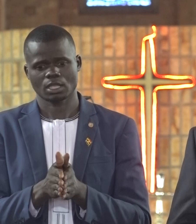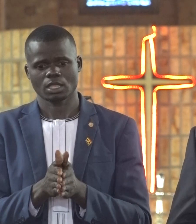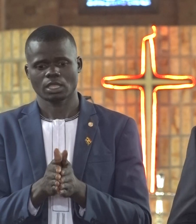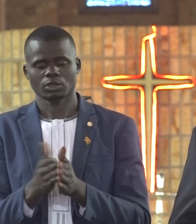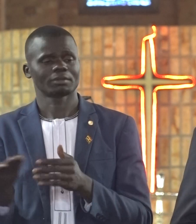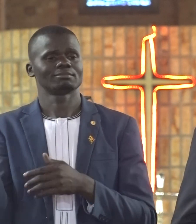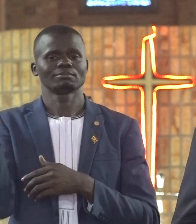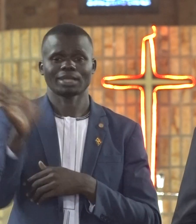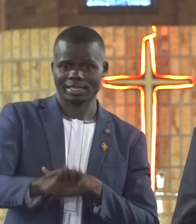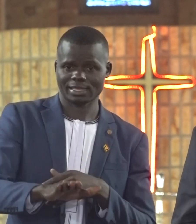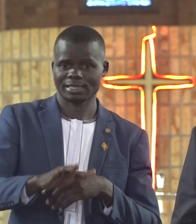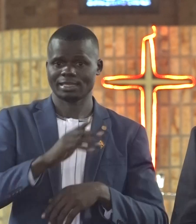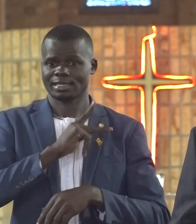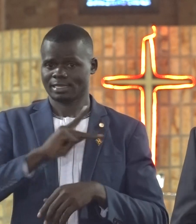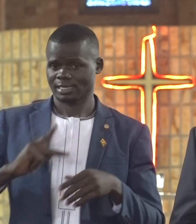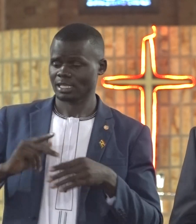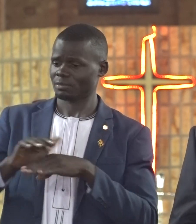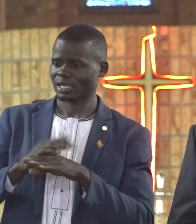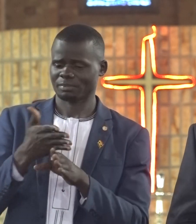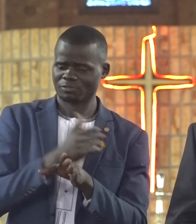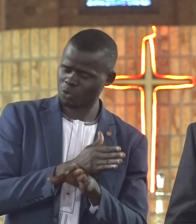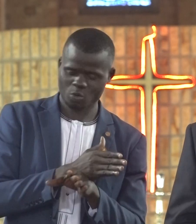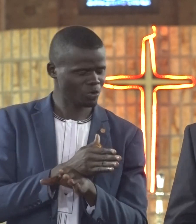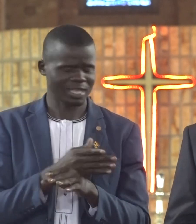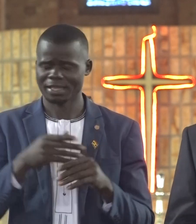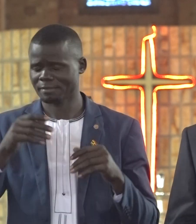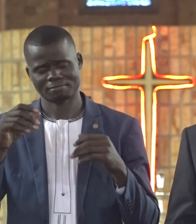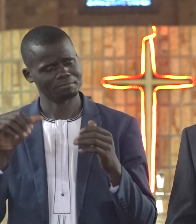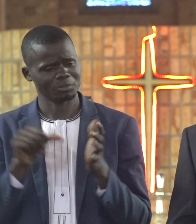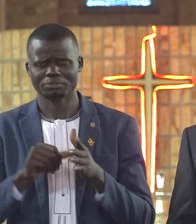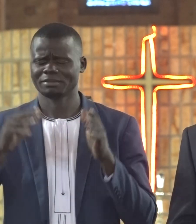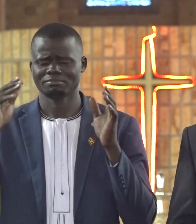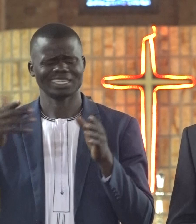Okuzzaawo Obwakabaka kwalimu okufunvubira